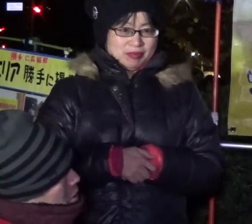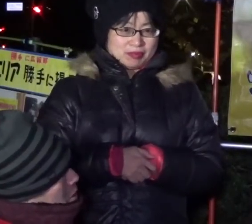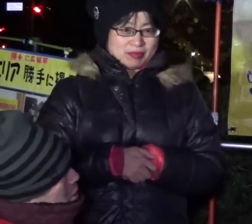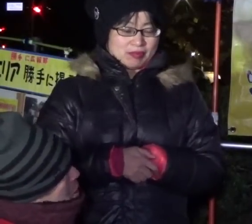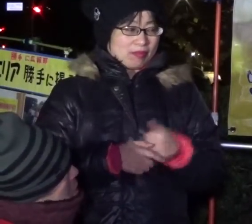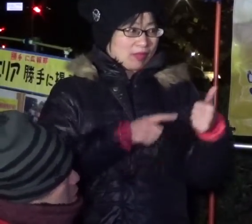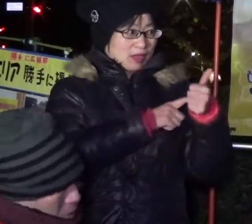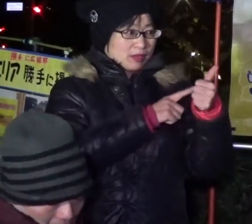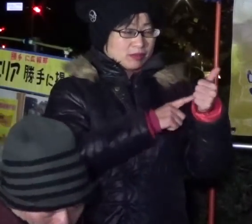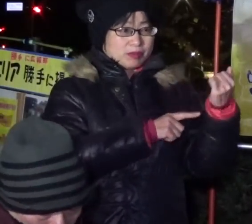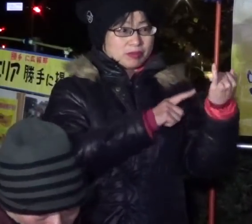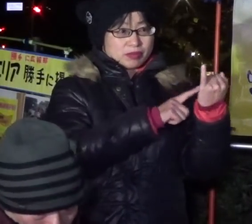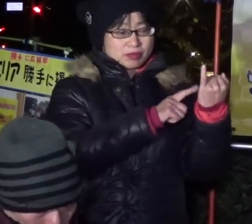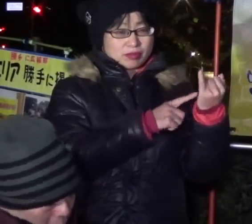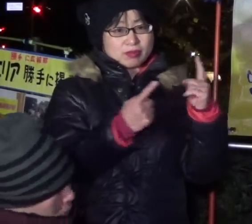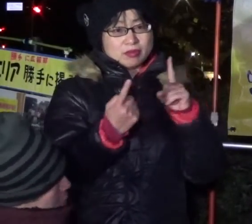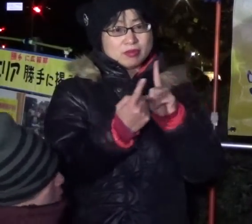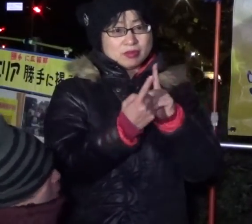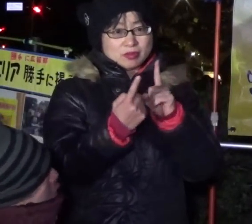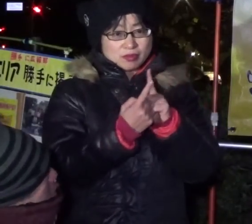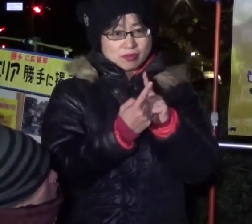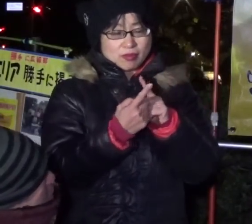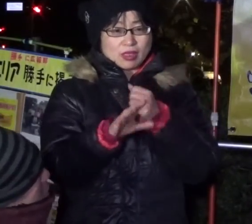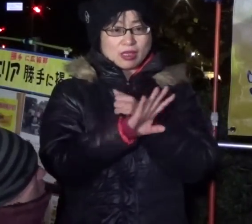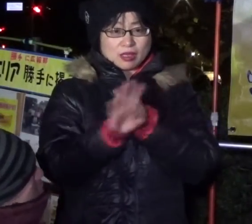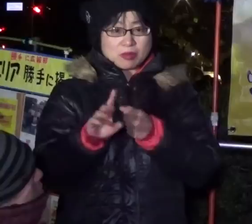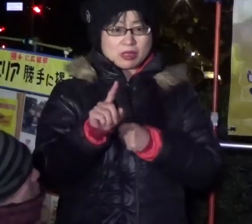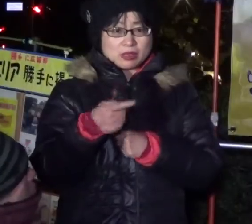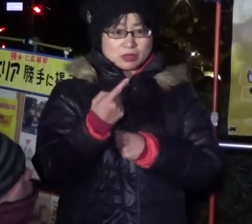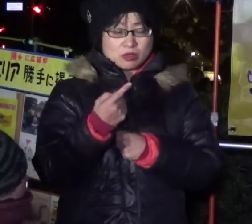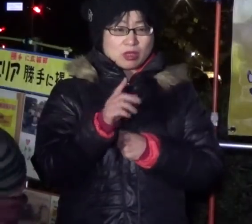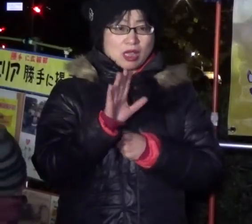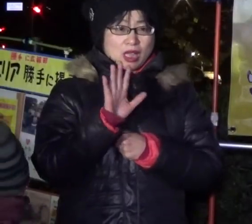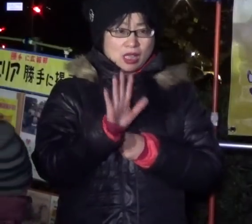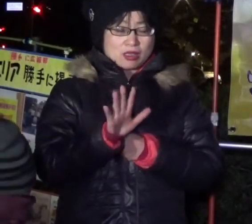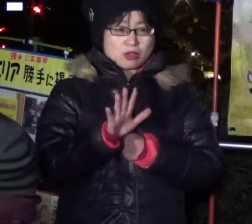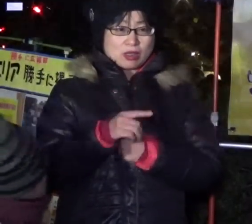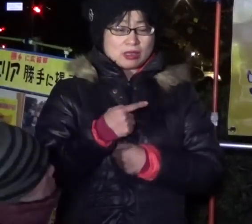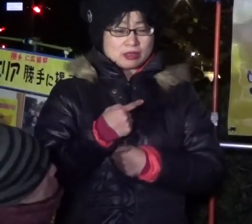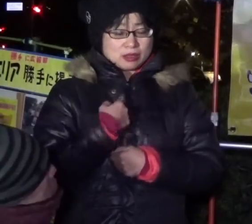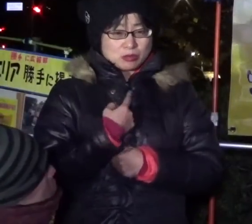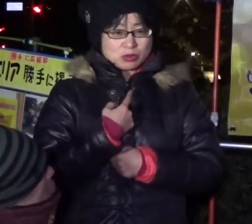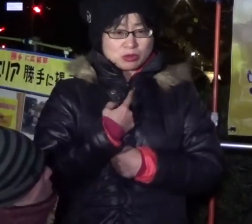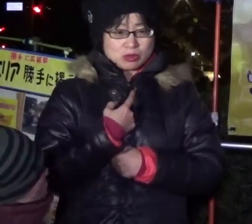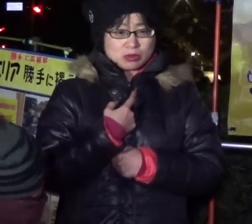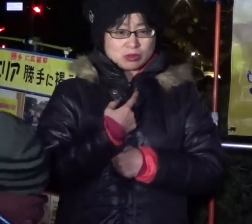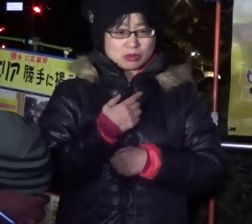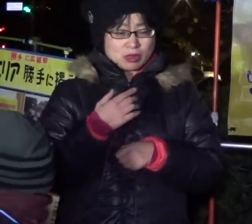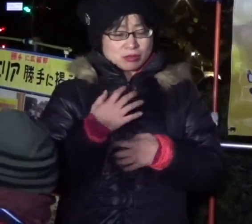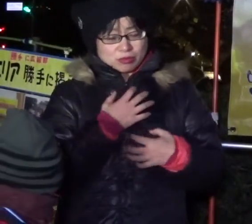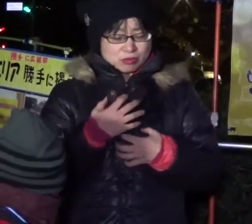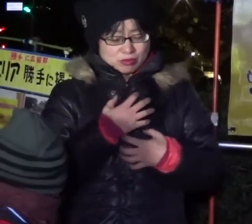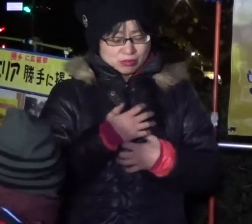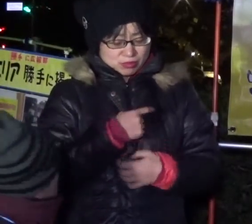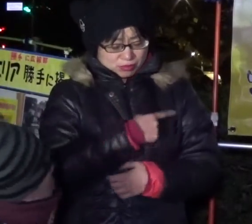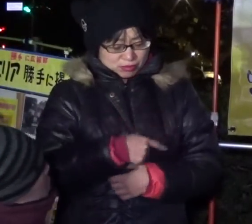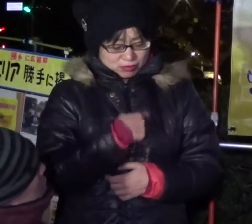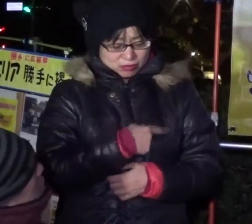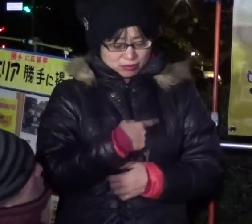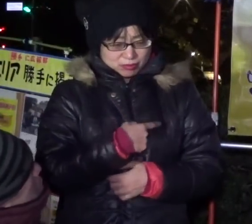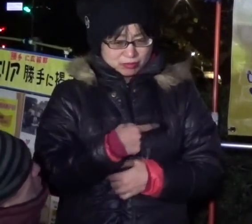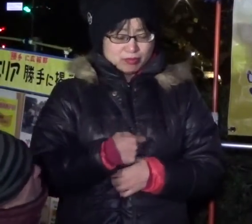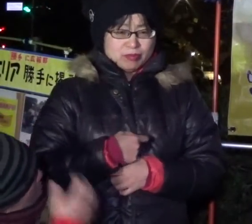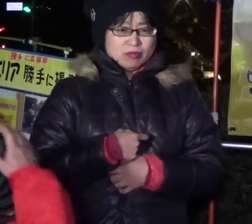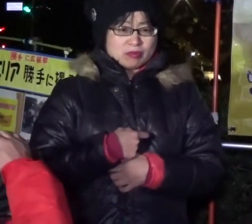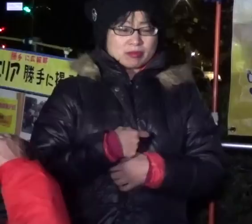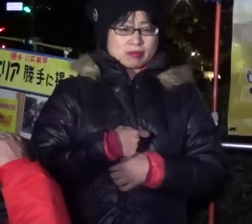次郎さんやあすかさんと出会えて、原発事故があったことでどうにも自分がどうしたらいいか分かんなかった気持ちがだんだん行